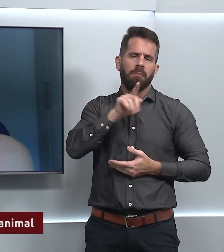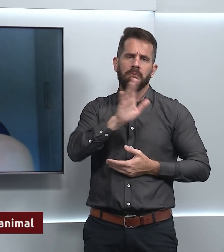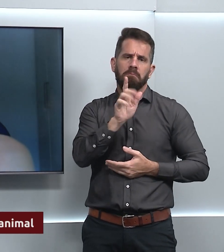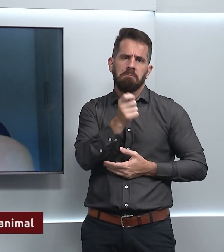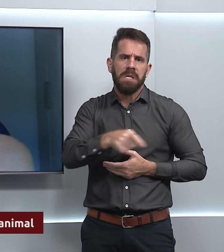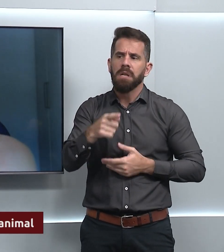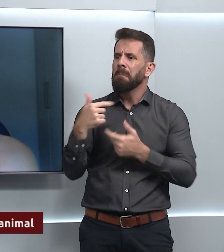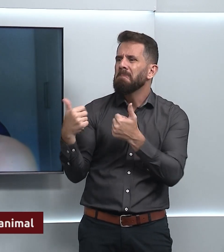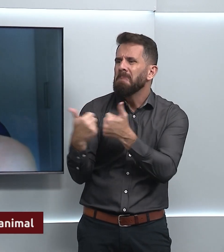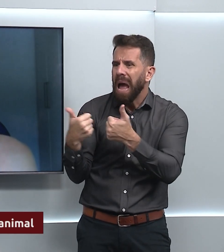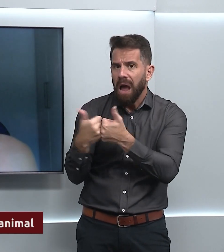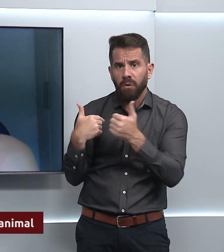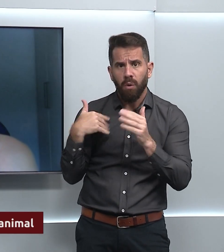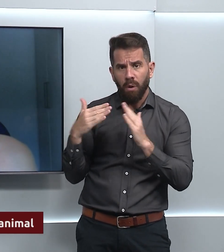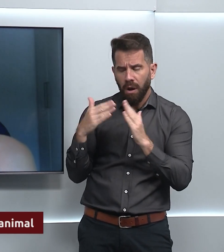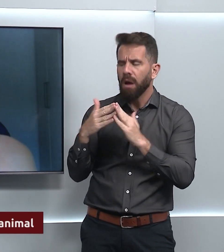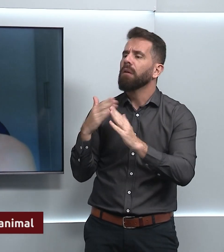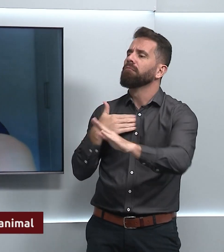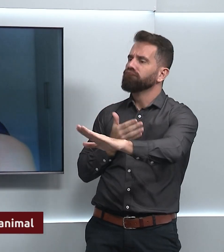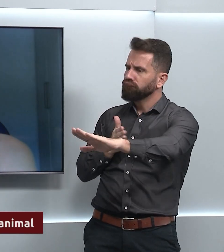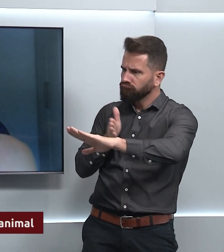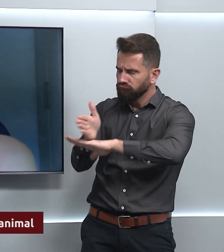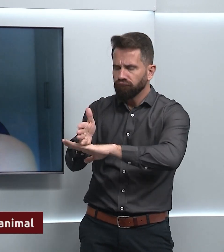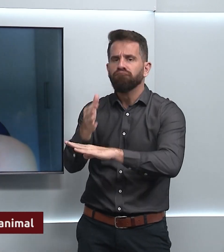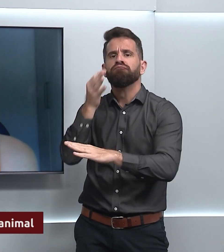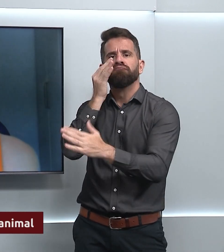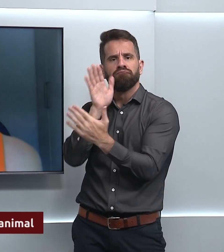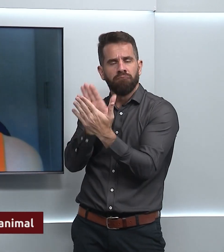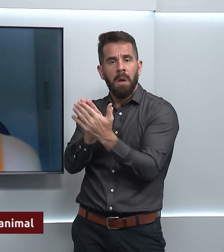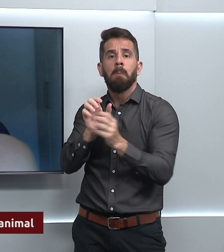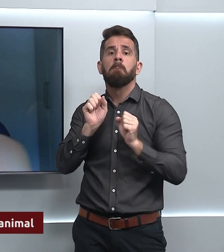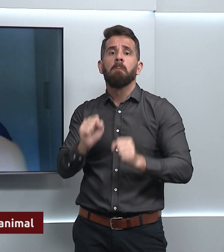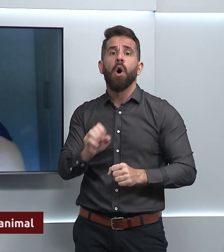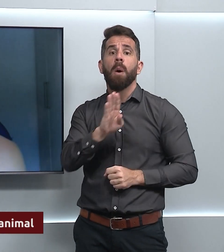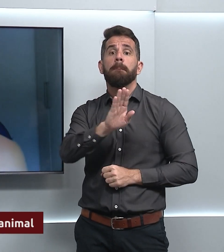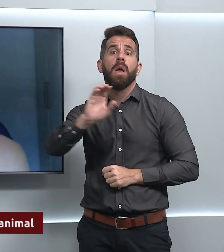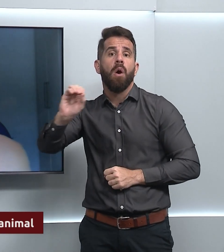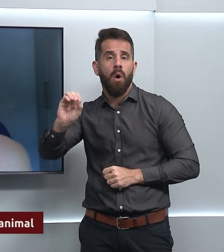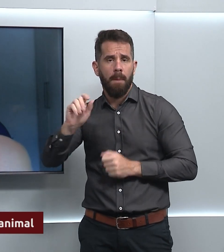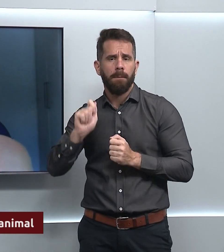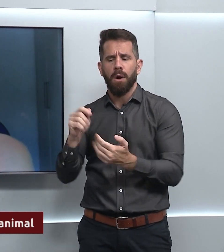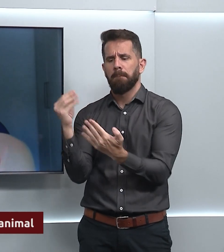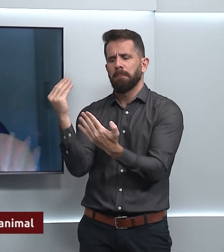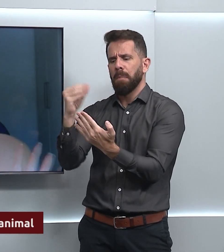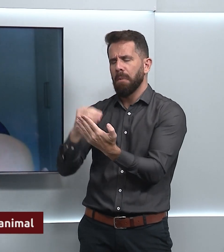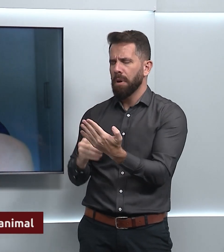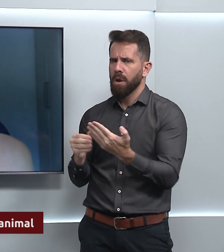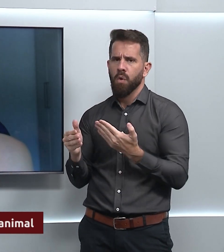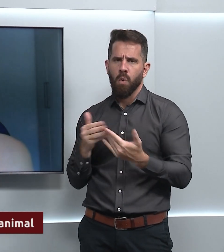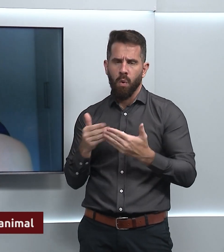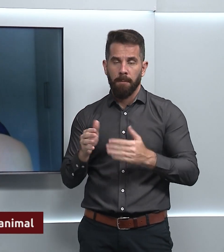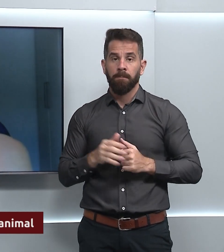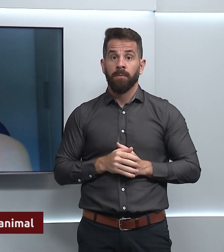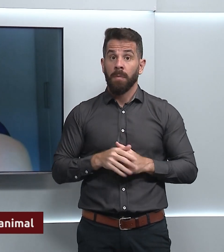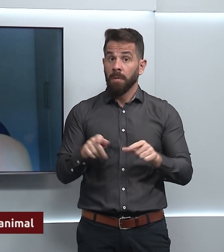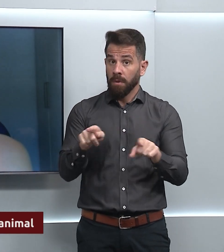setor você não tem como ter contato com esse pessoal, pode fazer o boletim de ocorrência em qualquer delegacia. Vamos só também lembrar um pouquinho da penalidade.